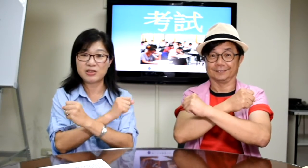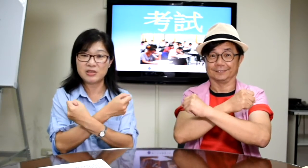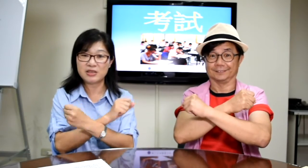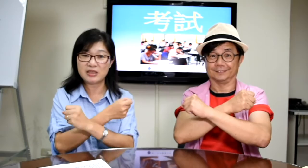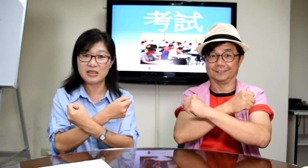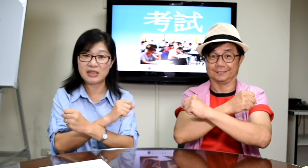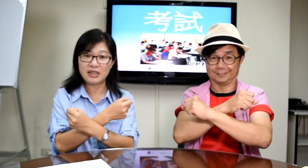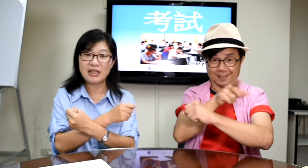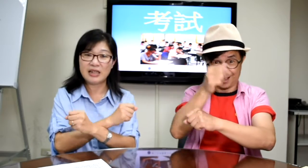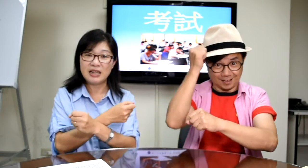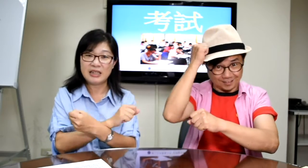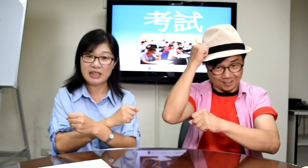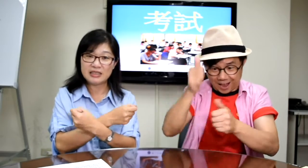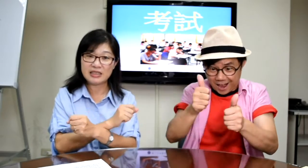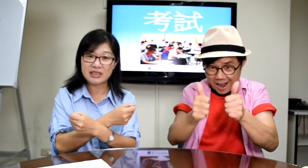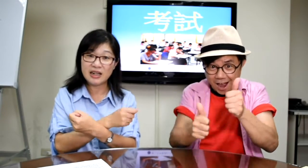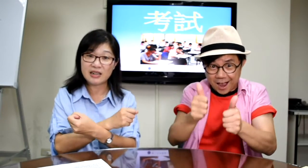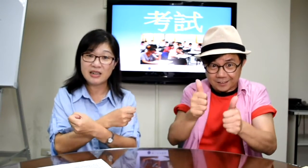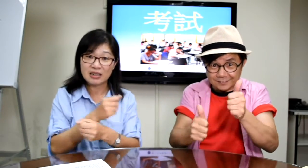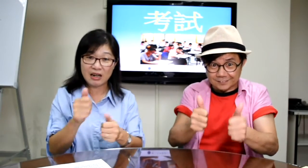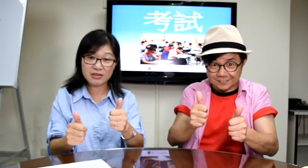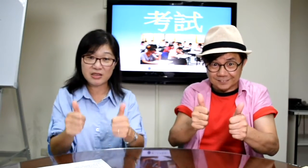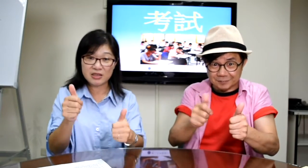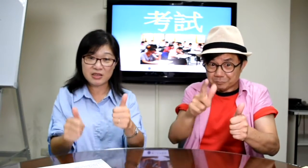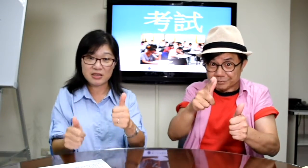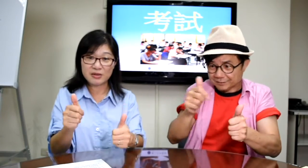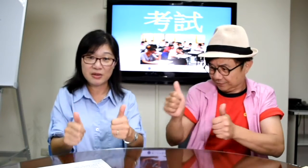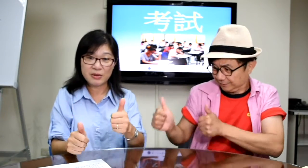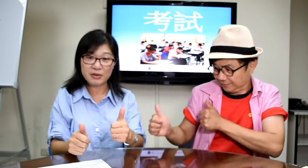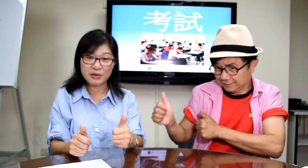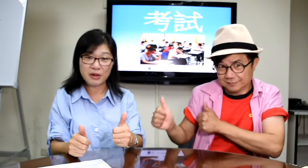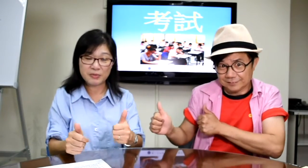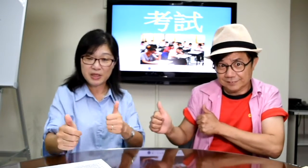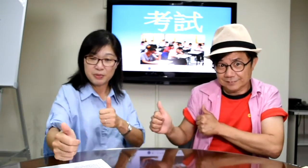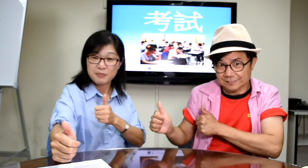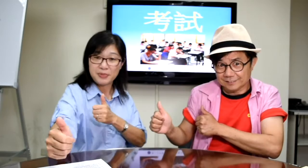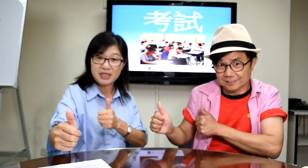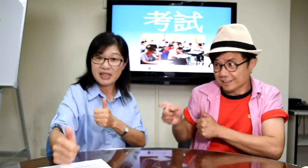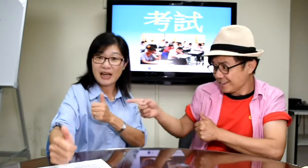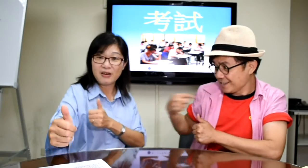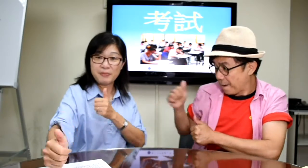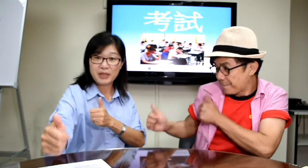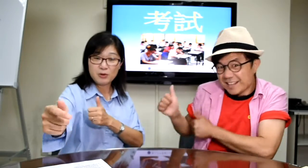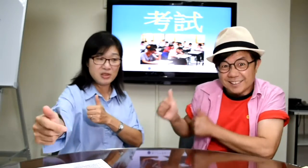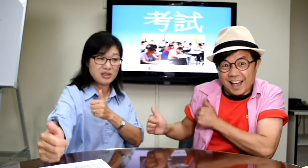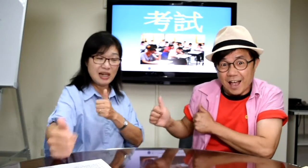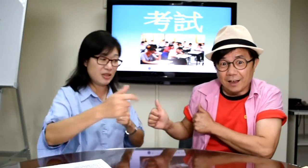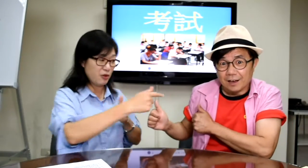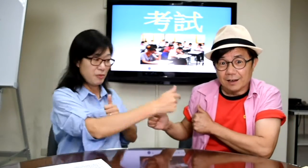这是你要记得哈，考试，哦，这个不是比赛哦，如果是这样的话，我们两个要